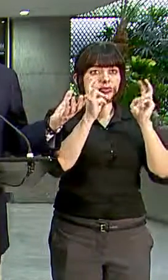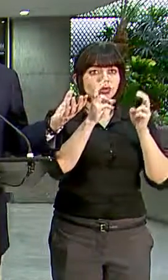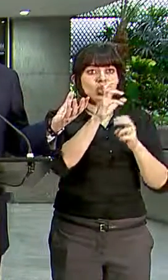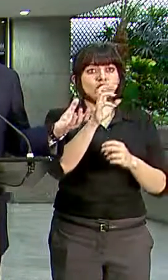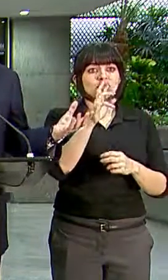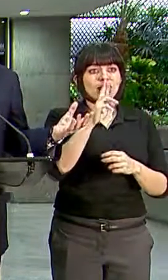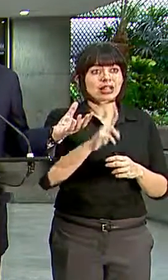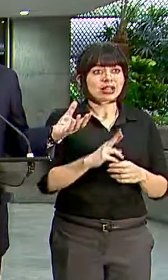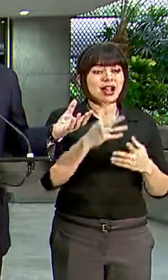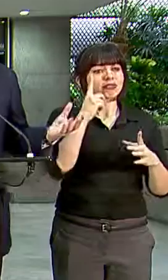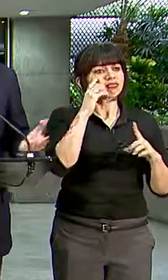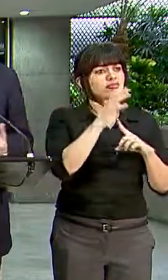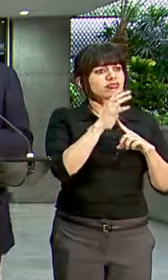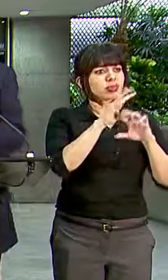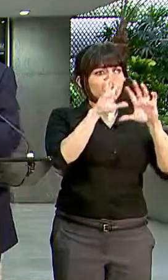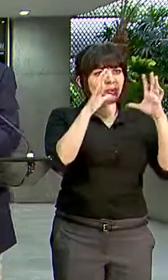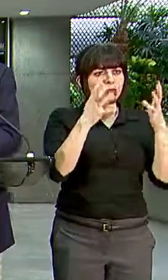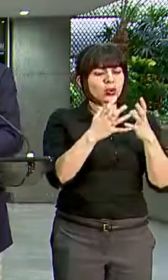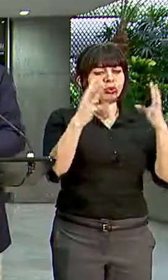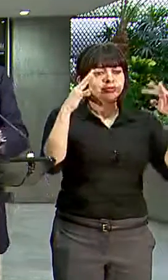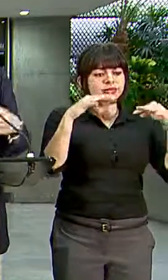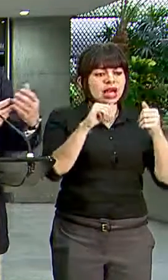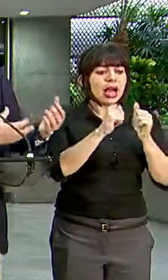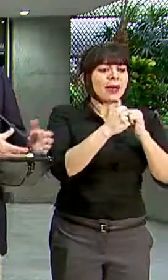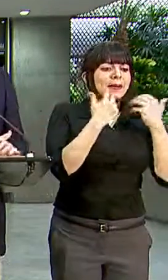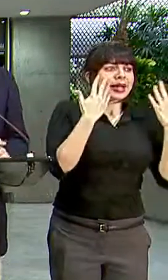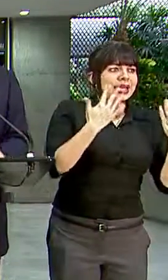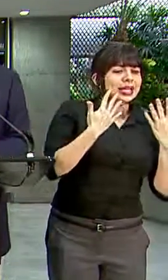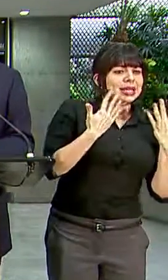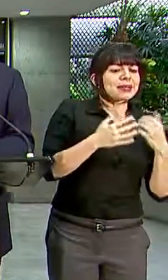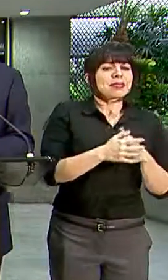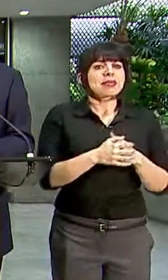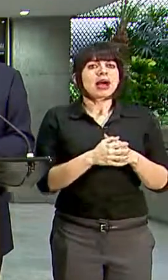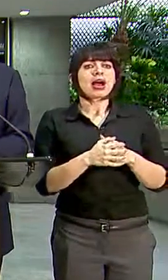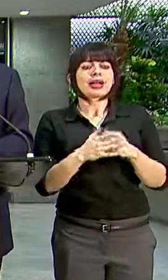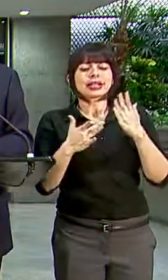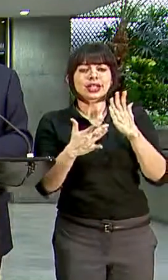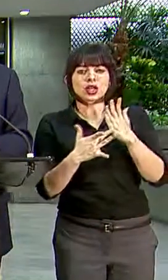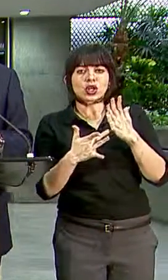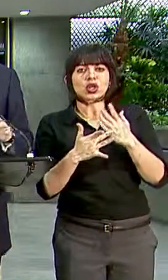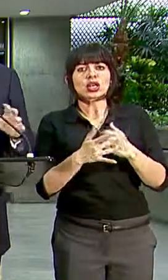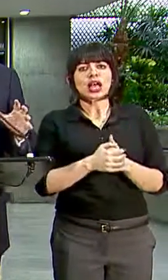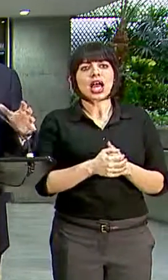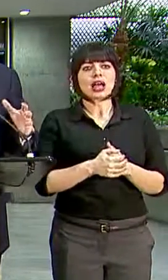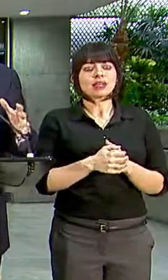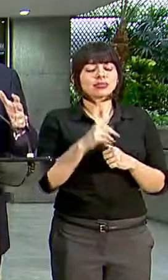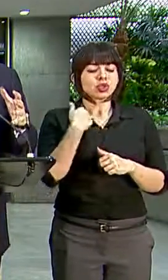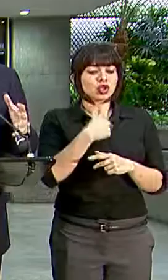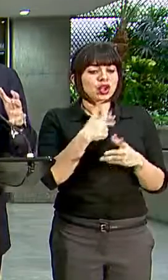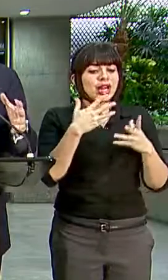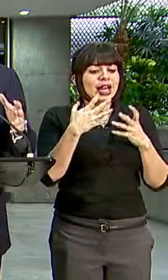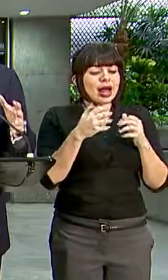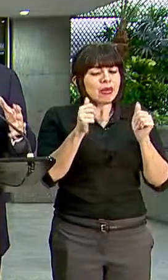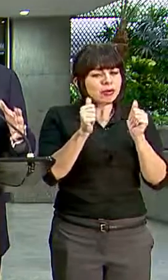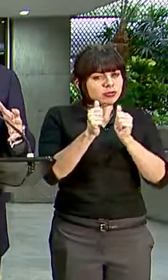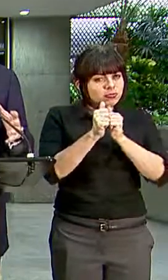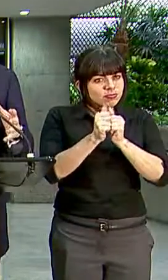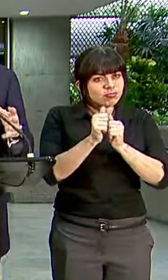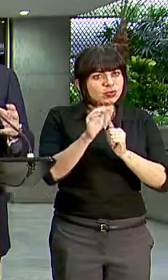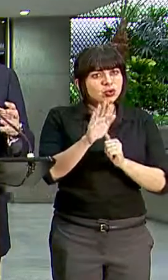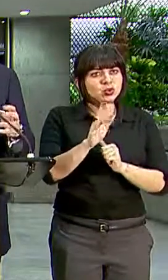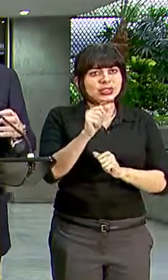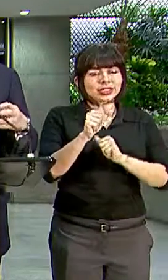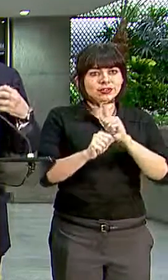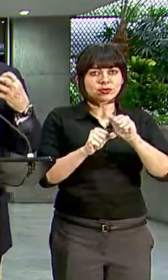Costa Rica es muy bien conocida en el mundo, en los temas de cambio climático, en los temas de tecnología. En fin, nosotros queremos acompañar todo ese